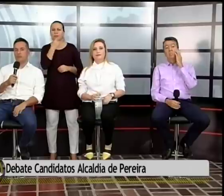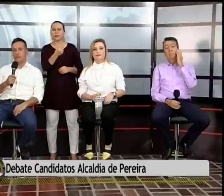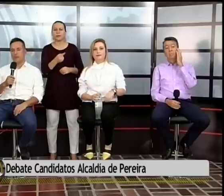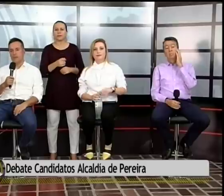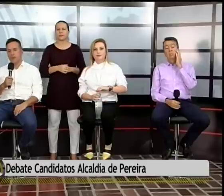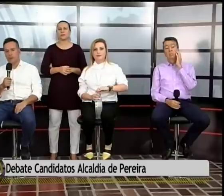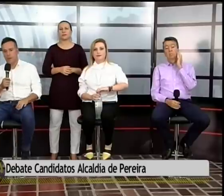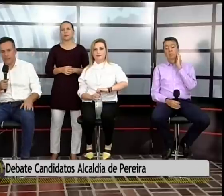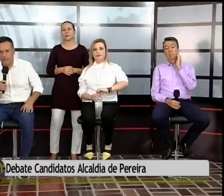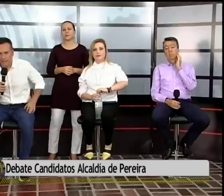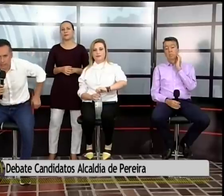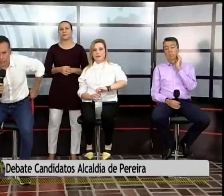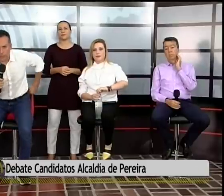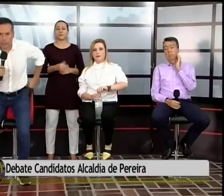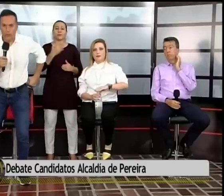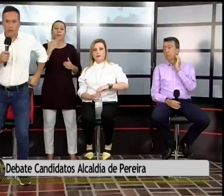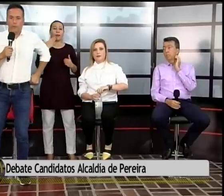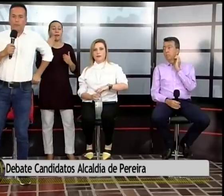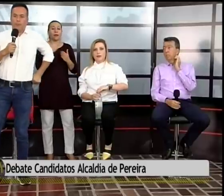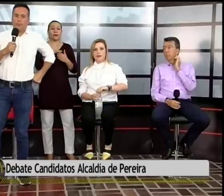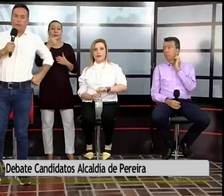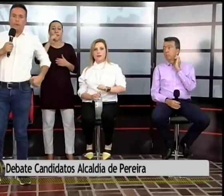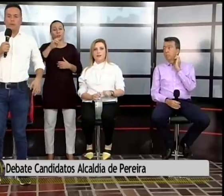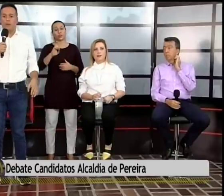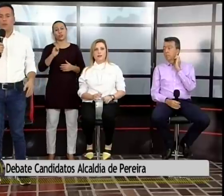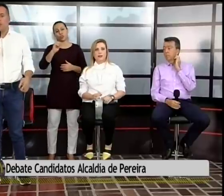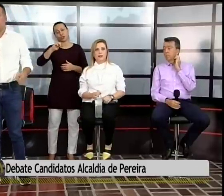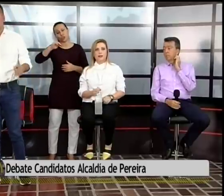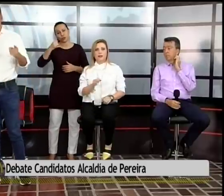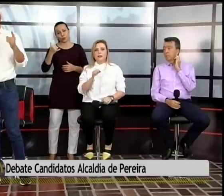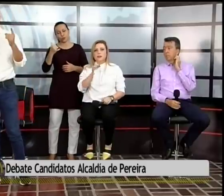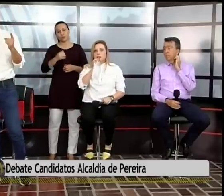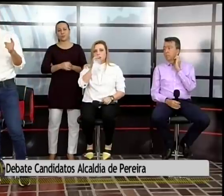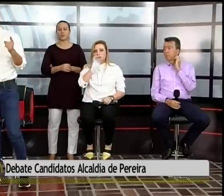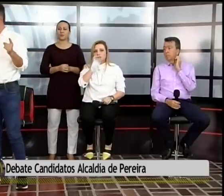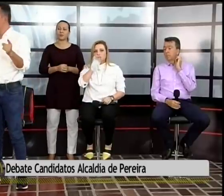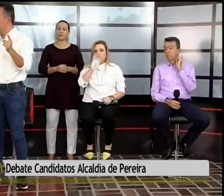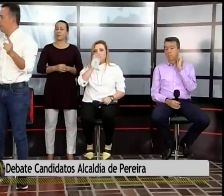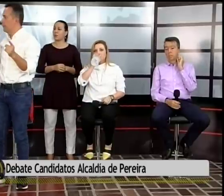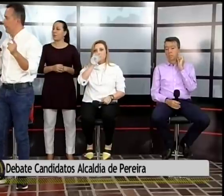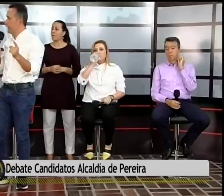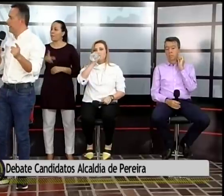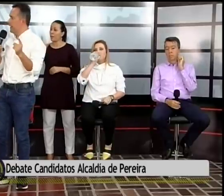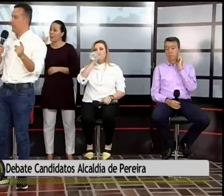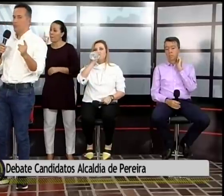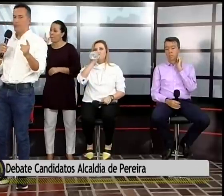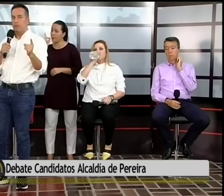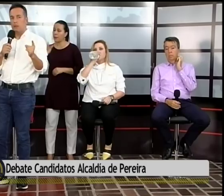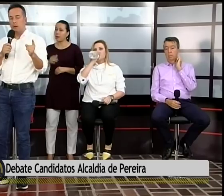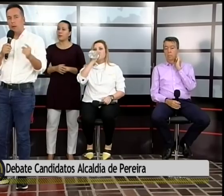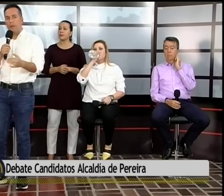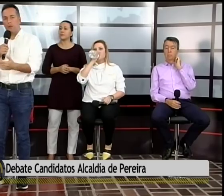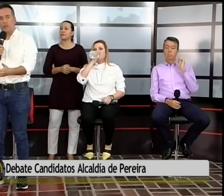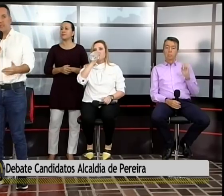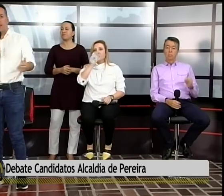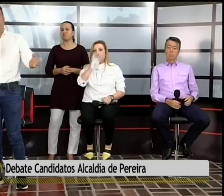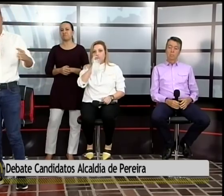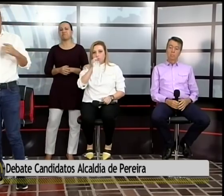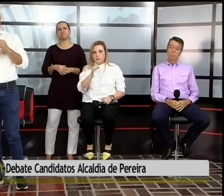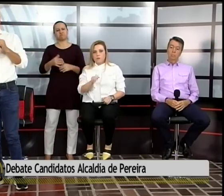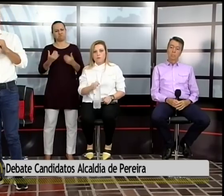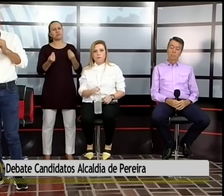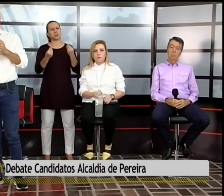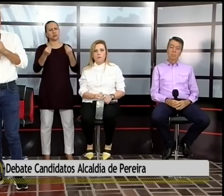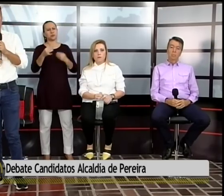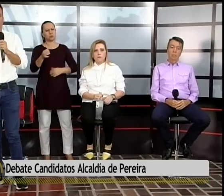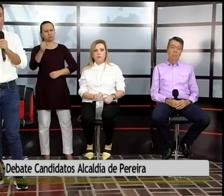decir a nuestros televidentes y a nuestros seguidores Pereira, en las redes sociales? Pereira ha venido cosechando